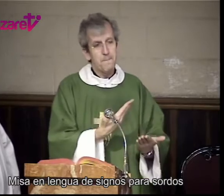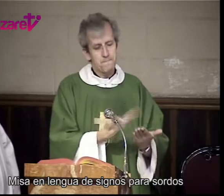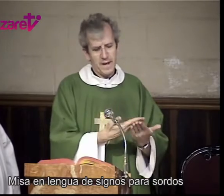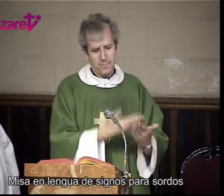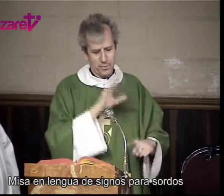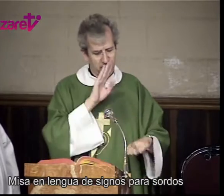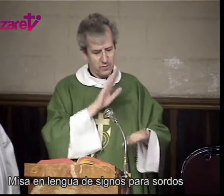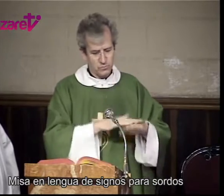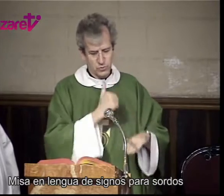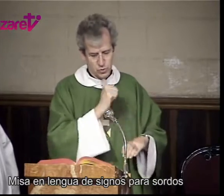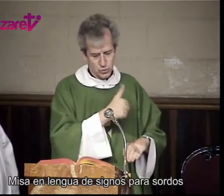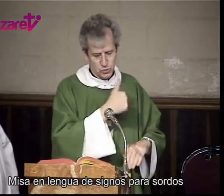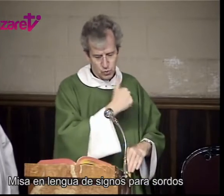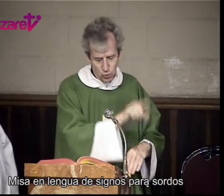para probar su culpa.